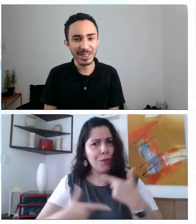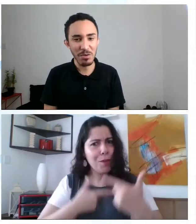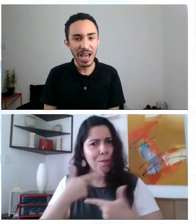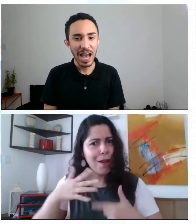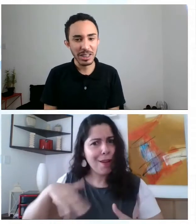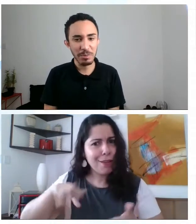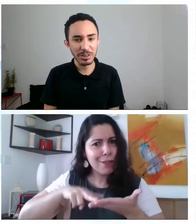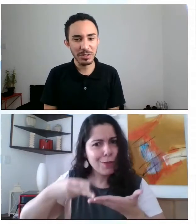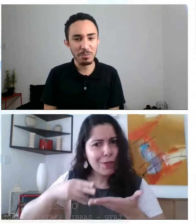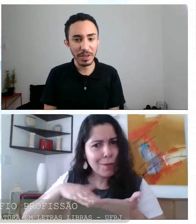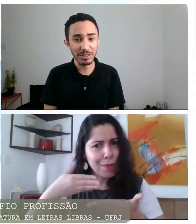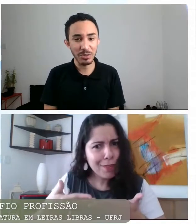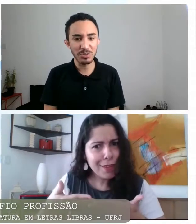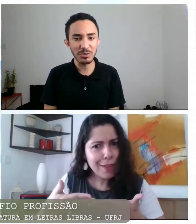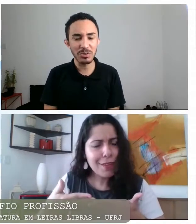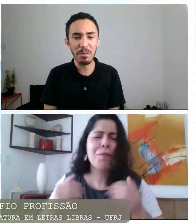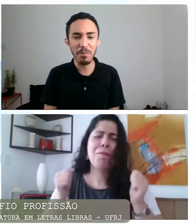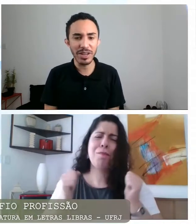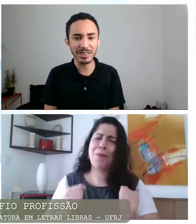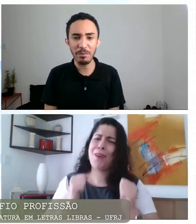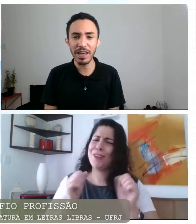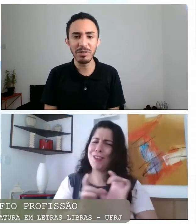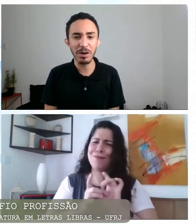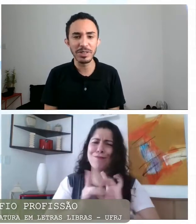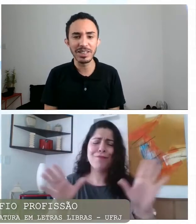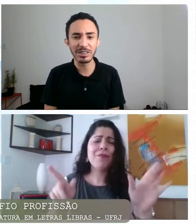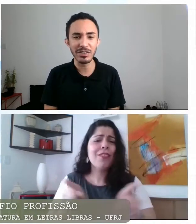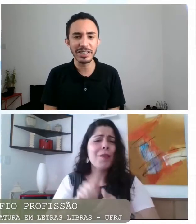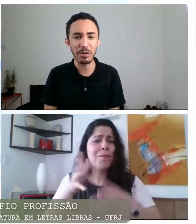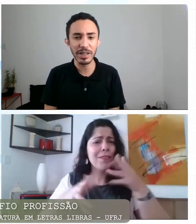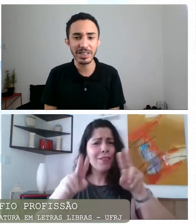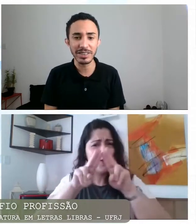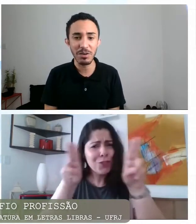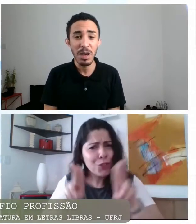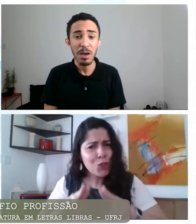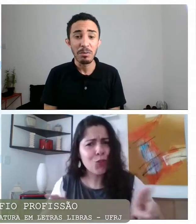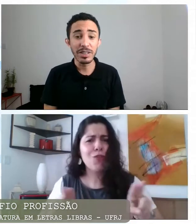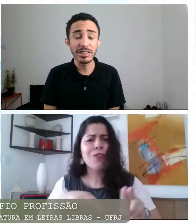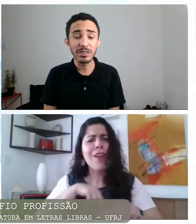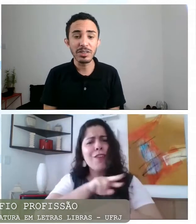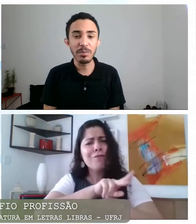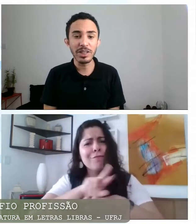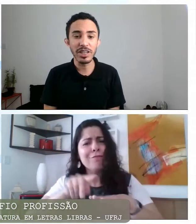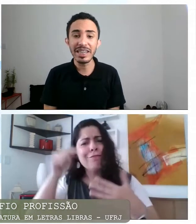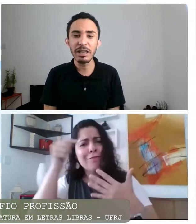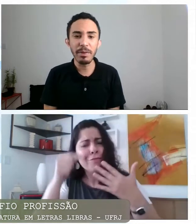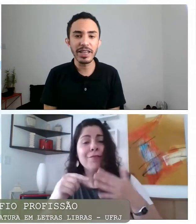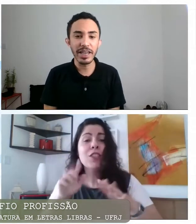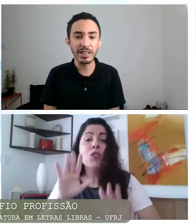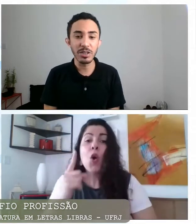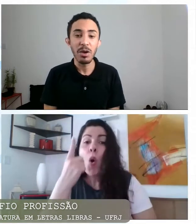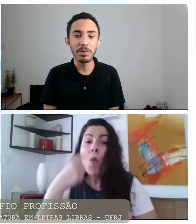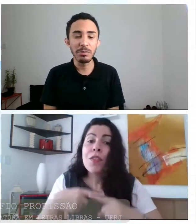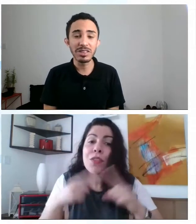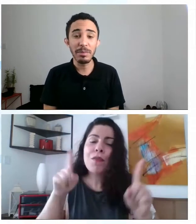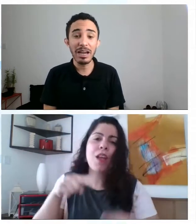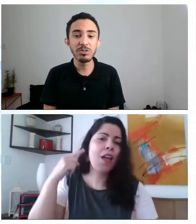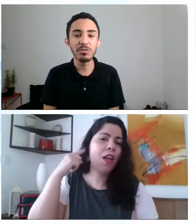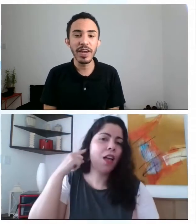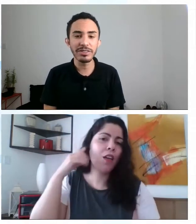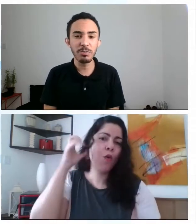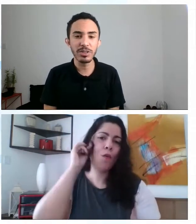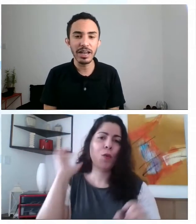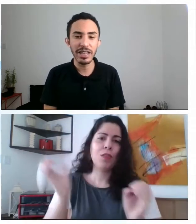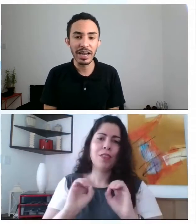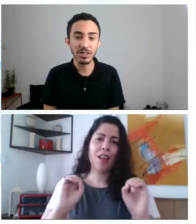é uma questão. As pessoas pensam que o surdo não pode trabalhar no campo da tradução e interpretação, mas isso é totalmente independente. Podemos trabalhar